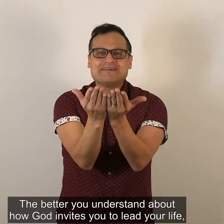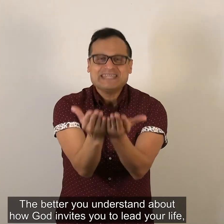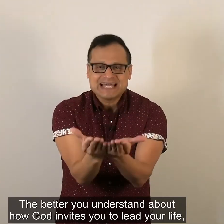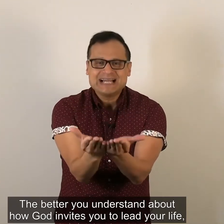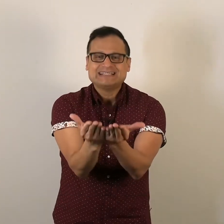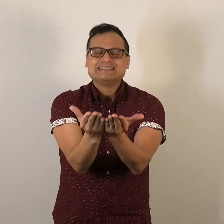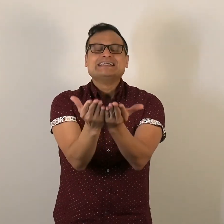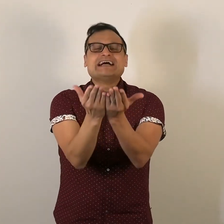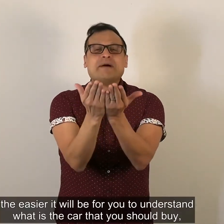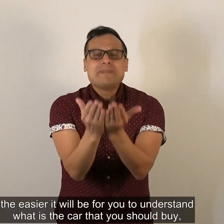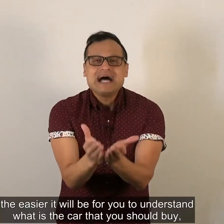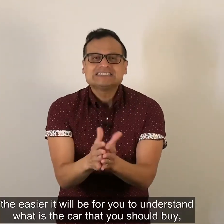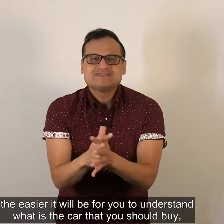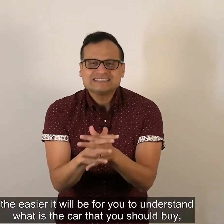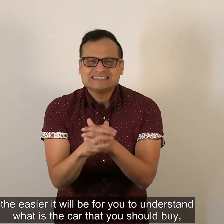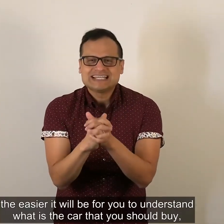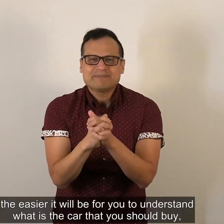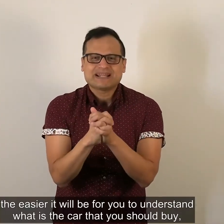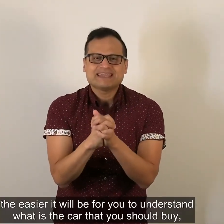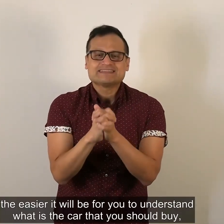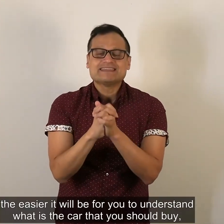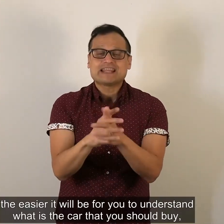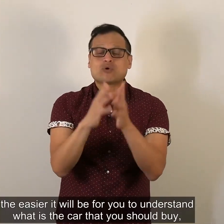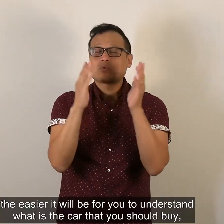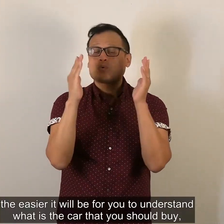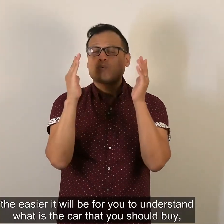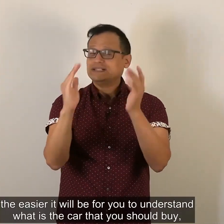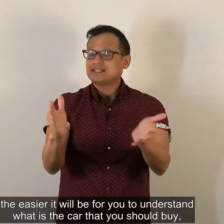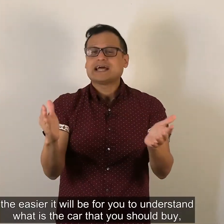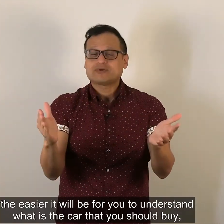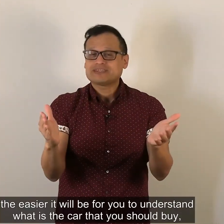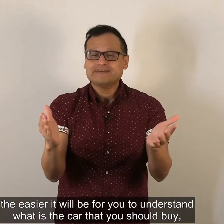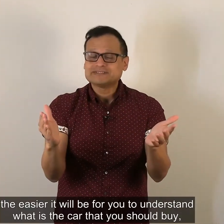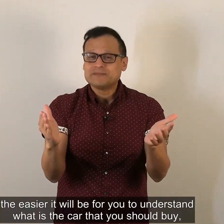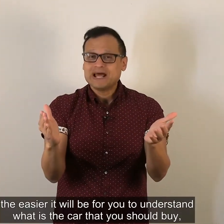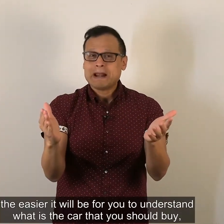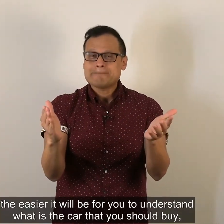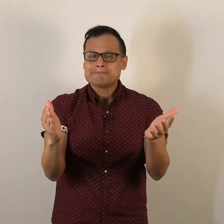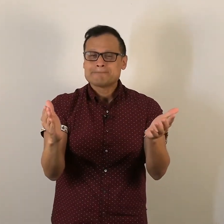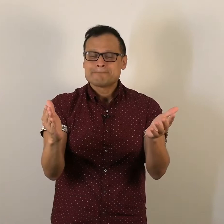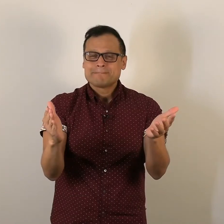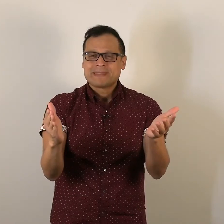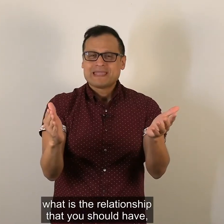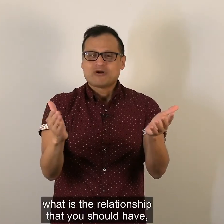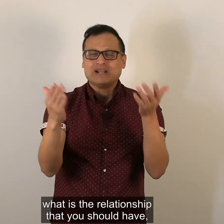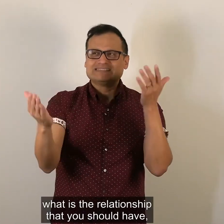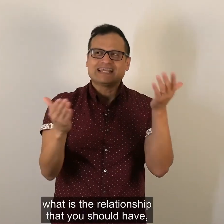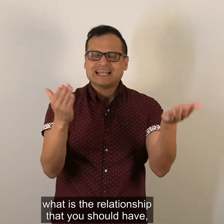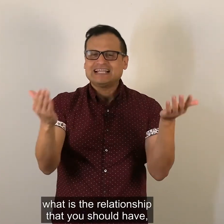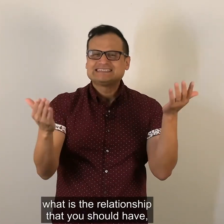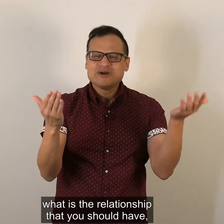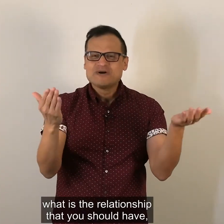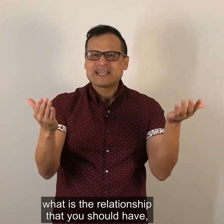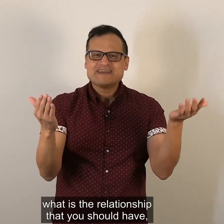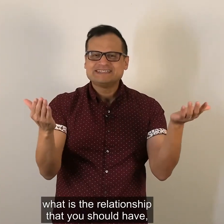vida, más fácil será para ti entender cuál es el carro que debes comprar, cuál es la relación que debes